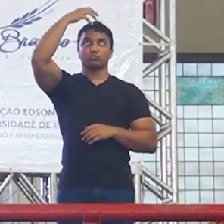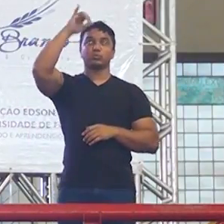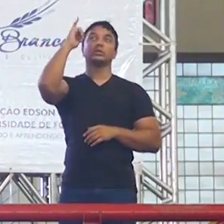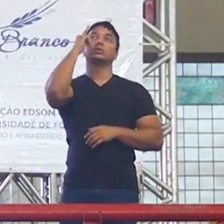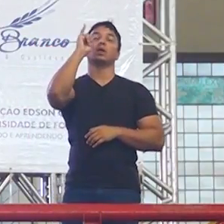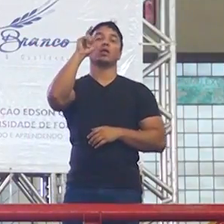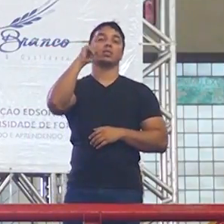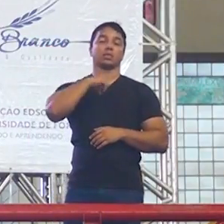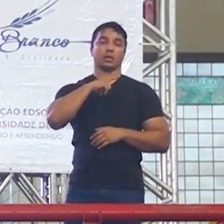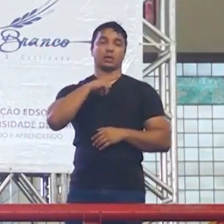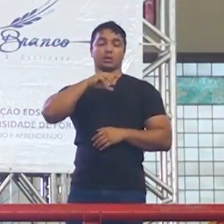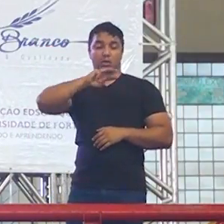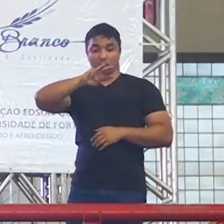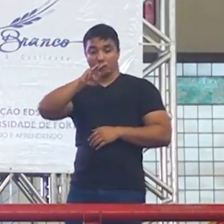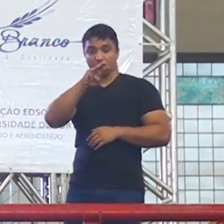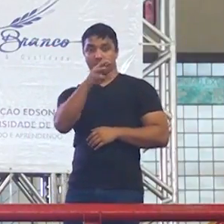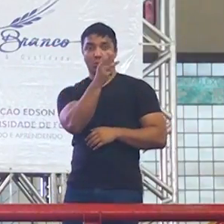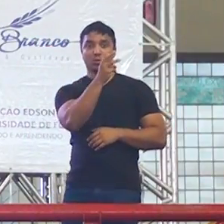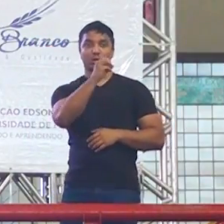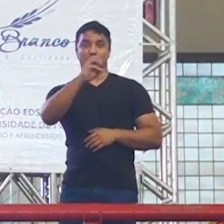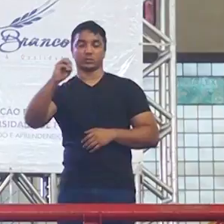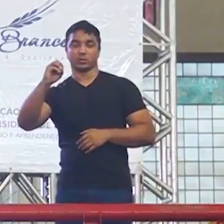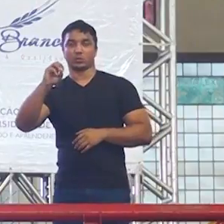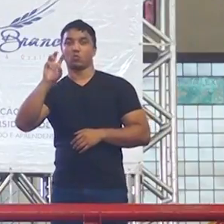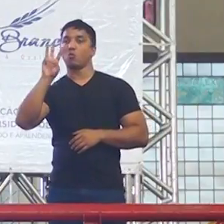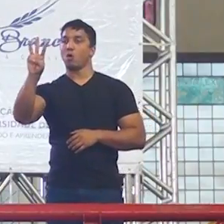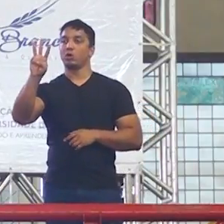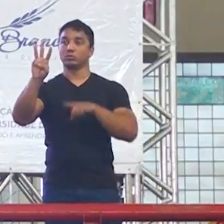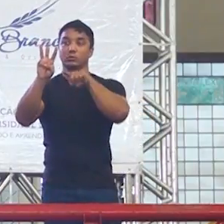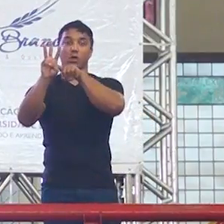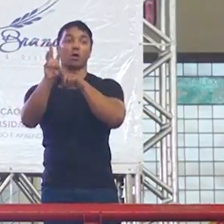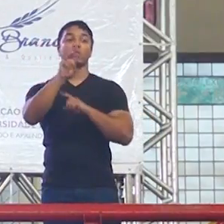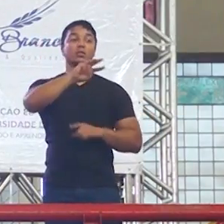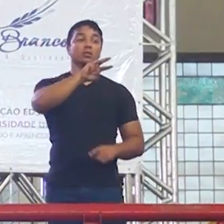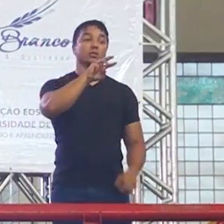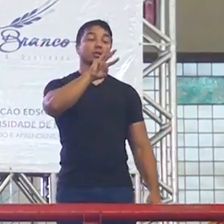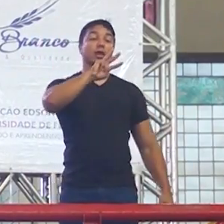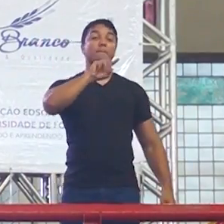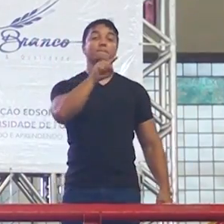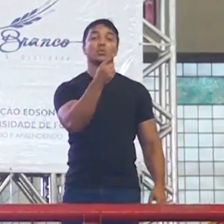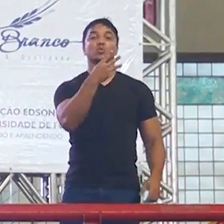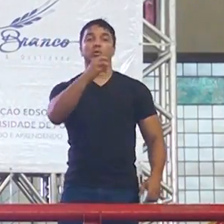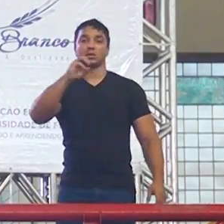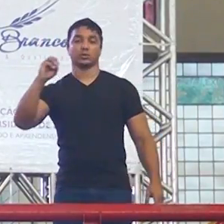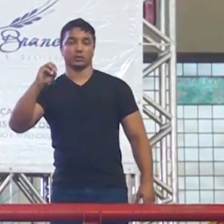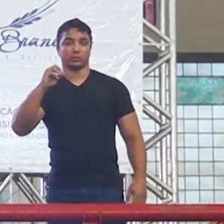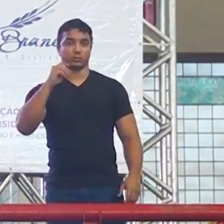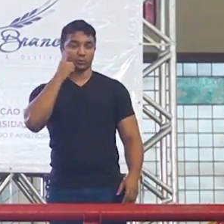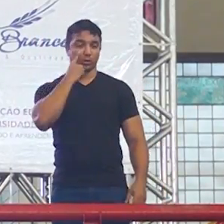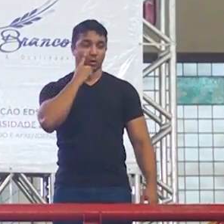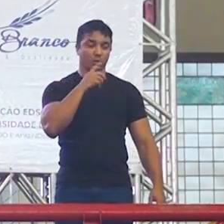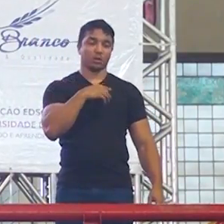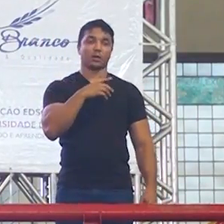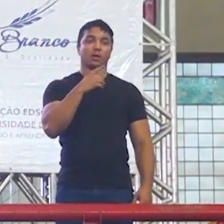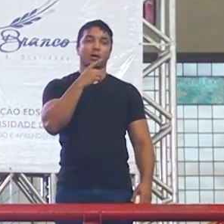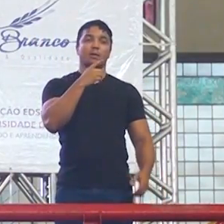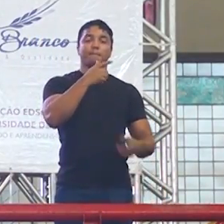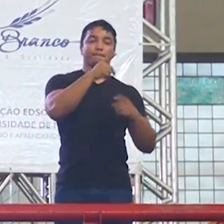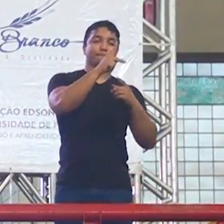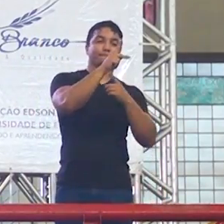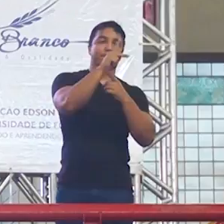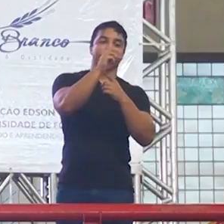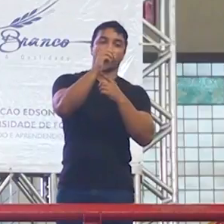de 3.300 watts. Ei, puxa uma setinha. Puxa uma setinha, escreva.